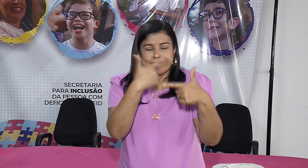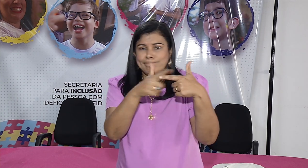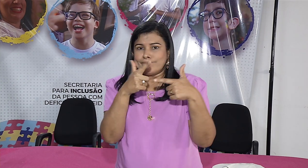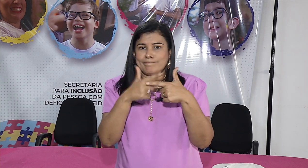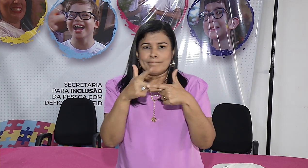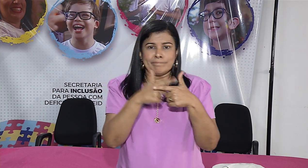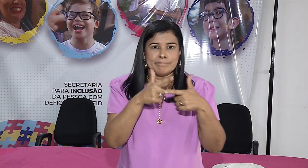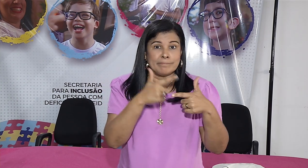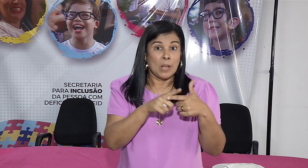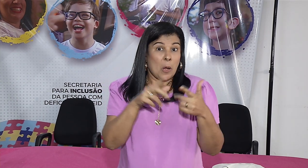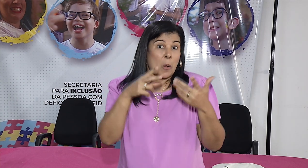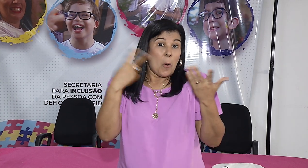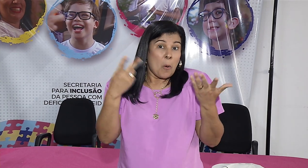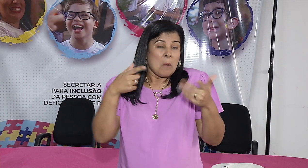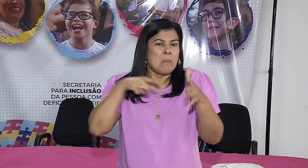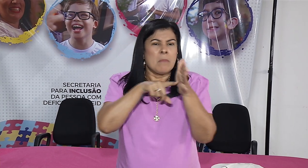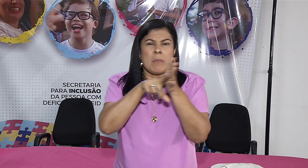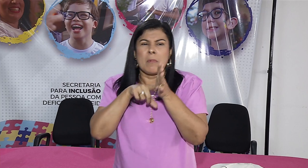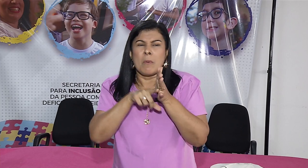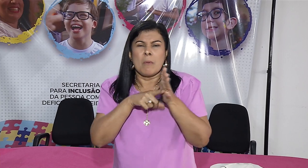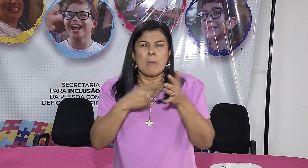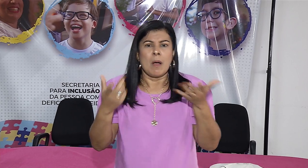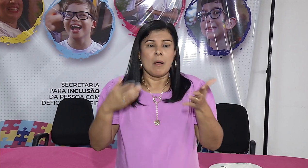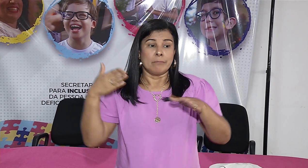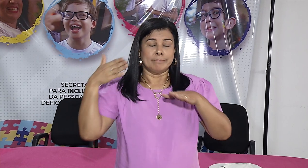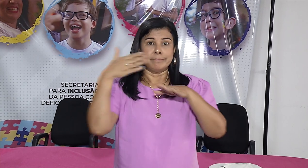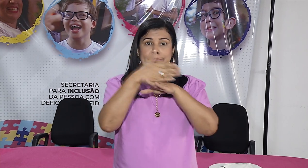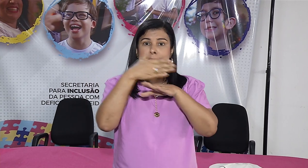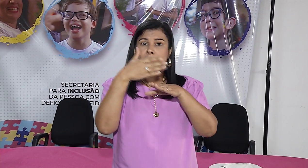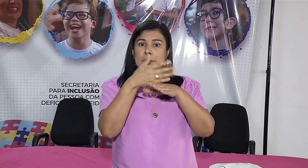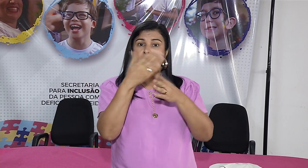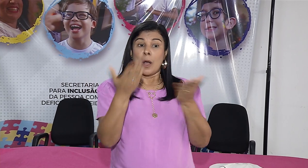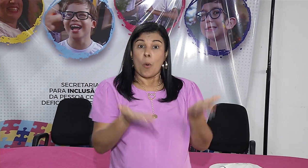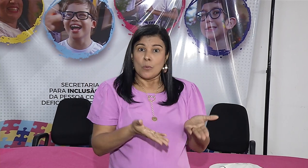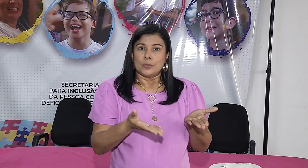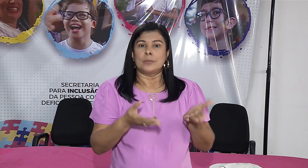problemas ou ir em busca de algum tipo de atendimento em órgãos públicos.